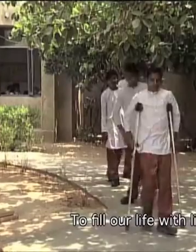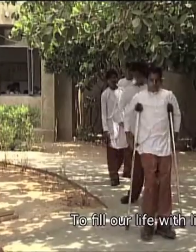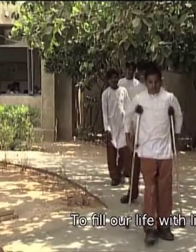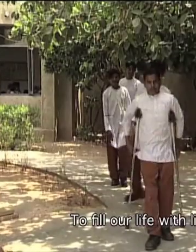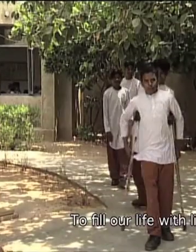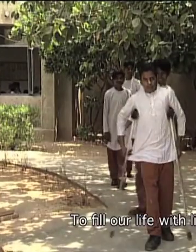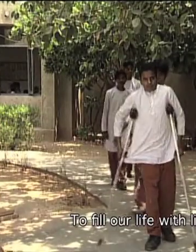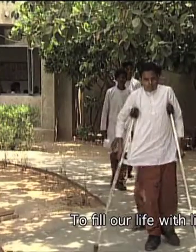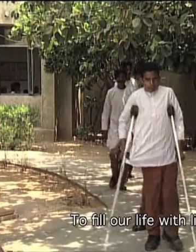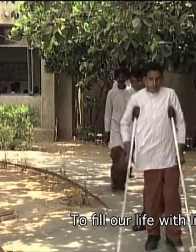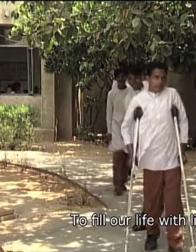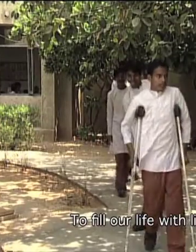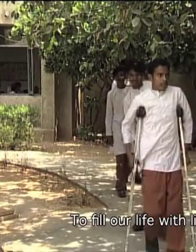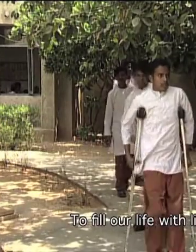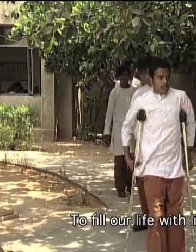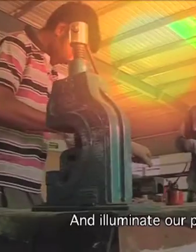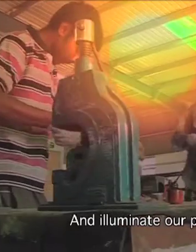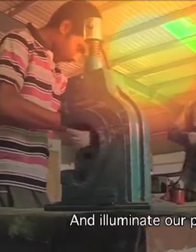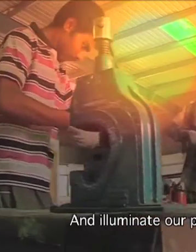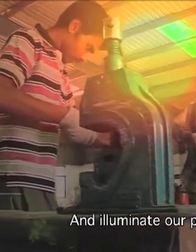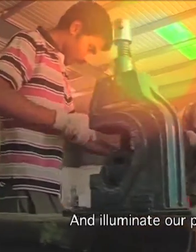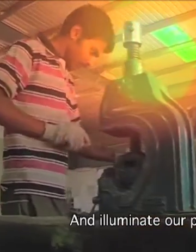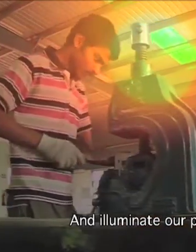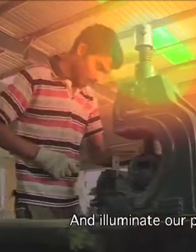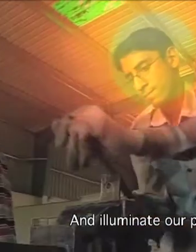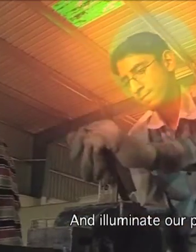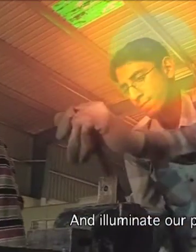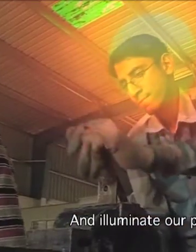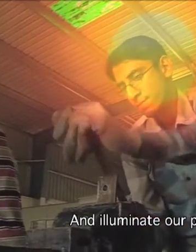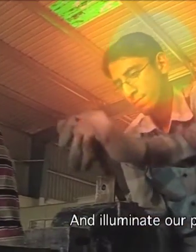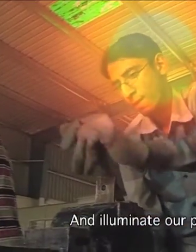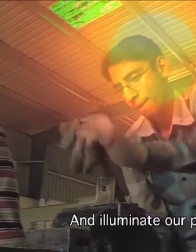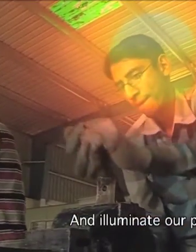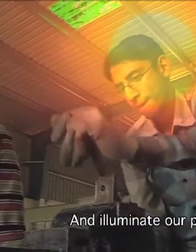जीवन ये प्रकाशित करने, राहों को आलोकित करने।